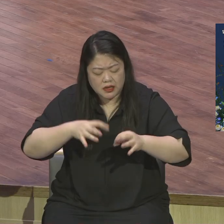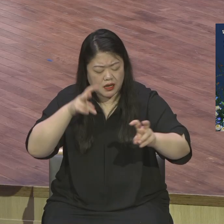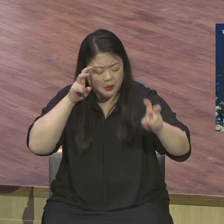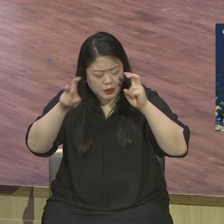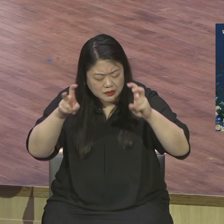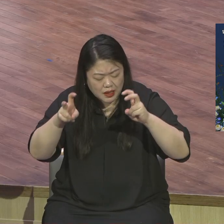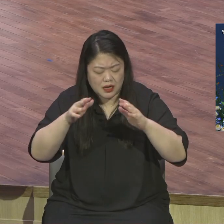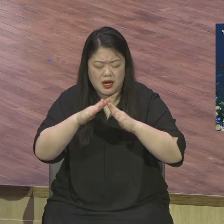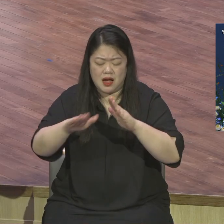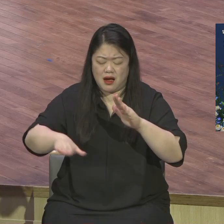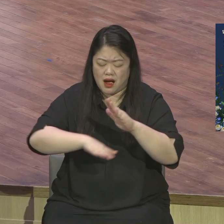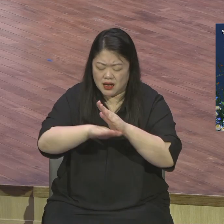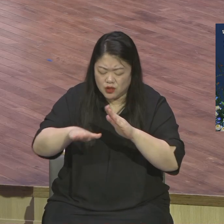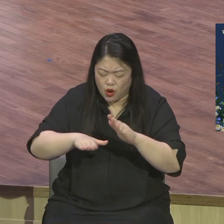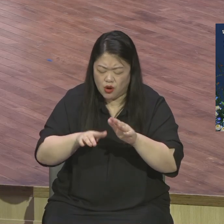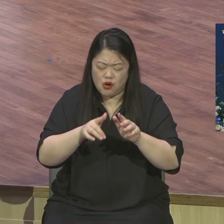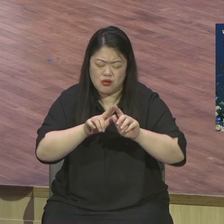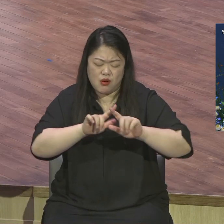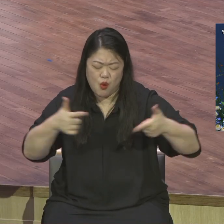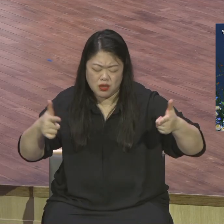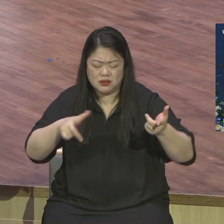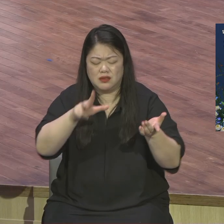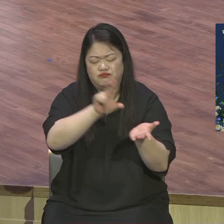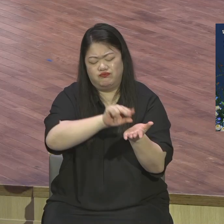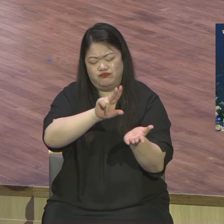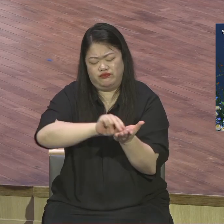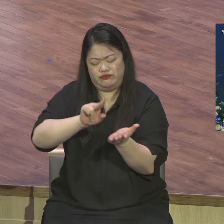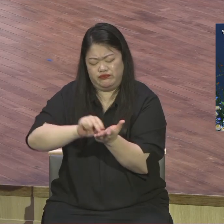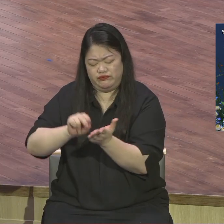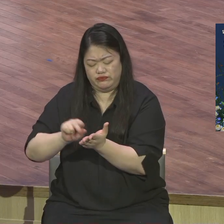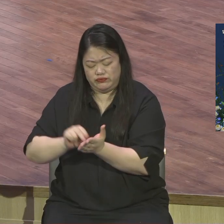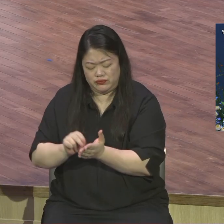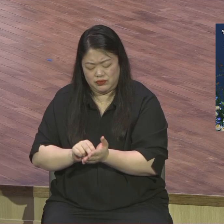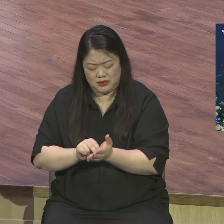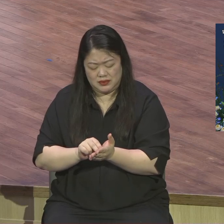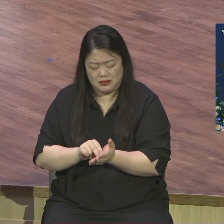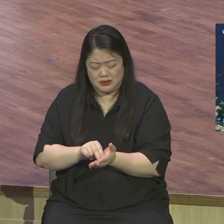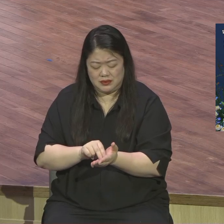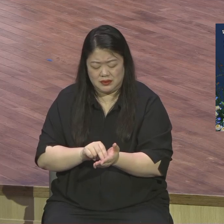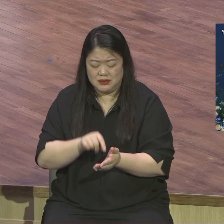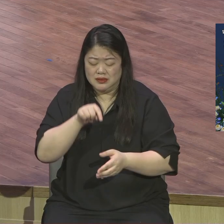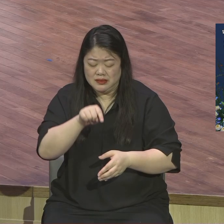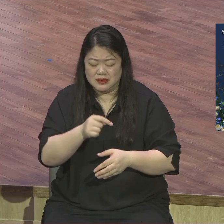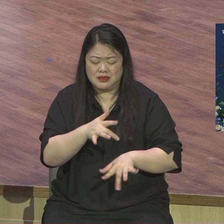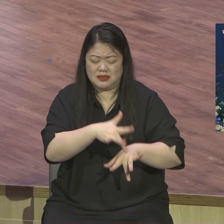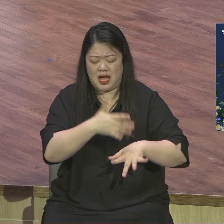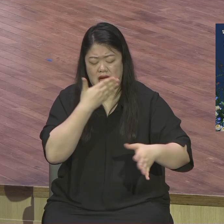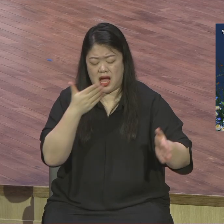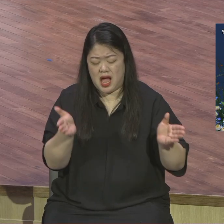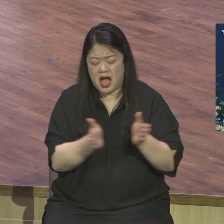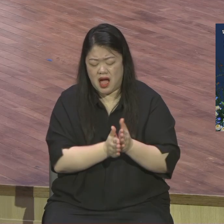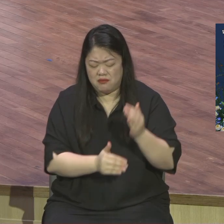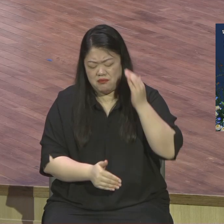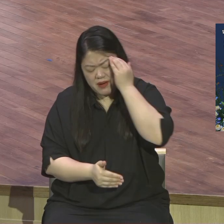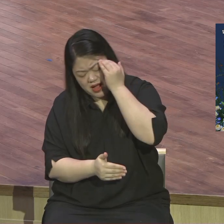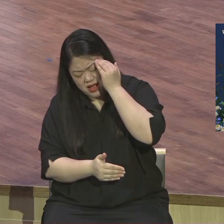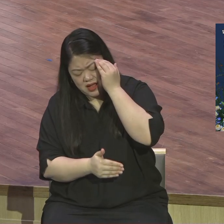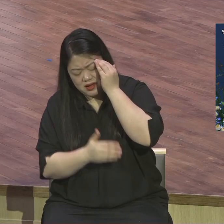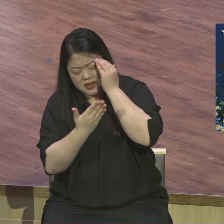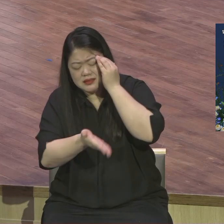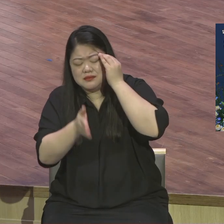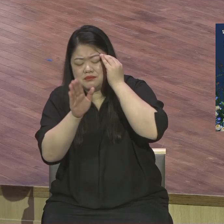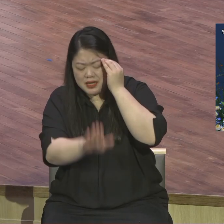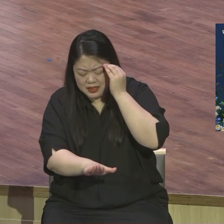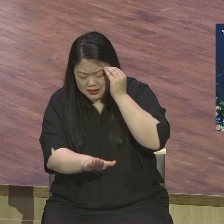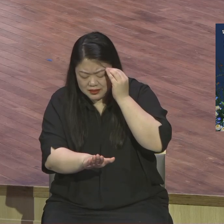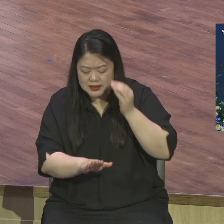가정에서 여러가지 문제들을 사단이 주어서 여러가지로 힘 빼게 만들지만은 우리 여운가족들 비록